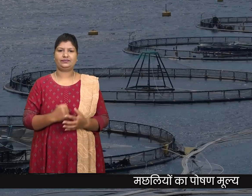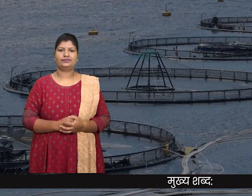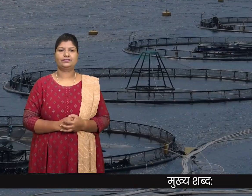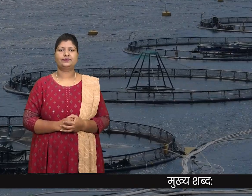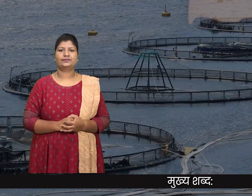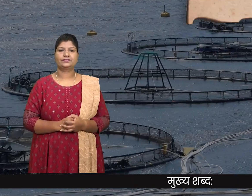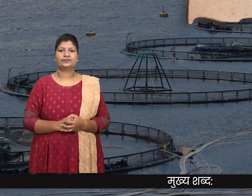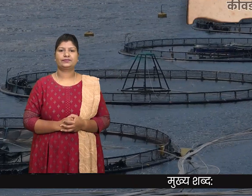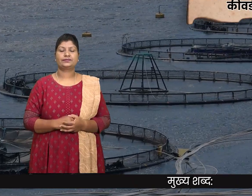मुख्य शब्द।